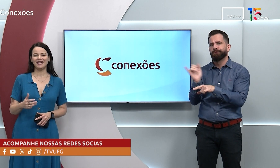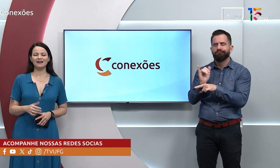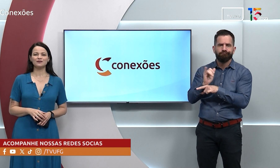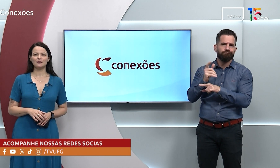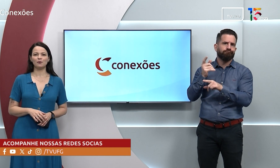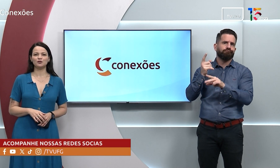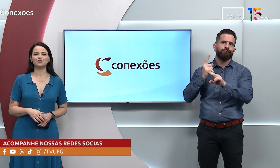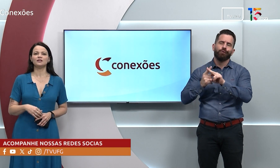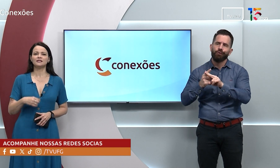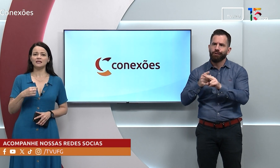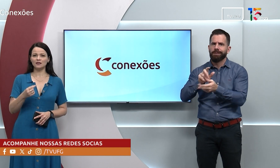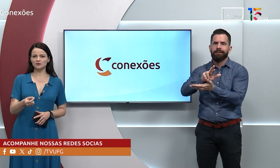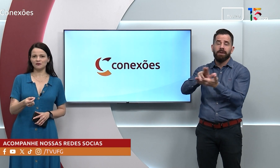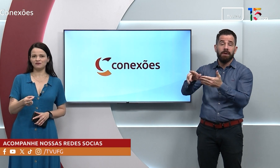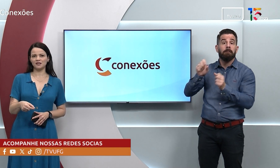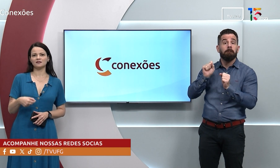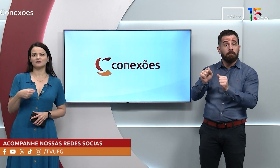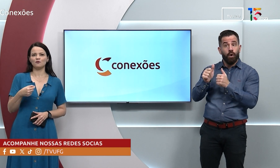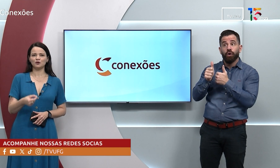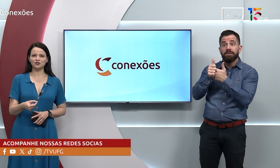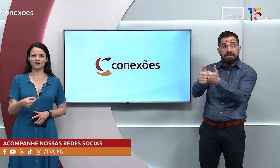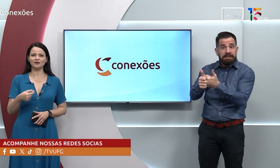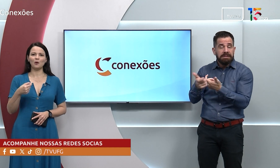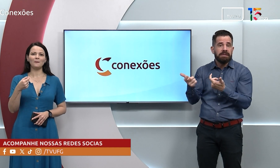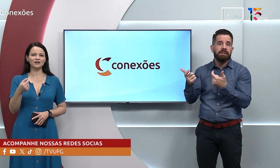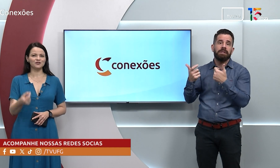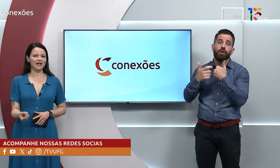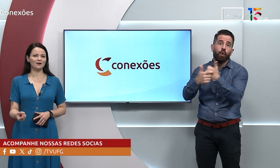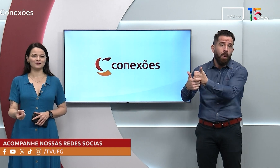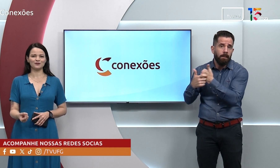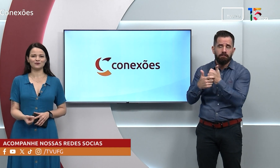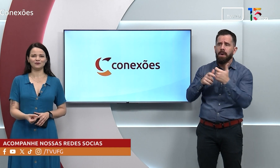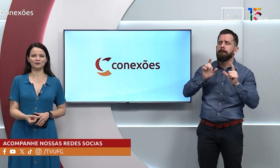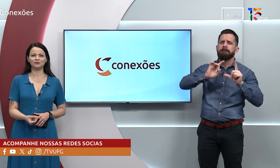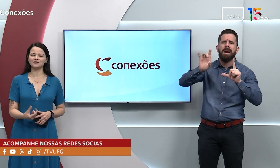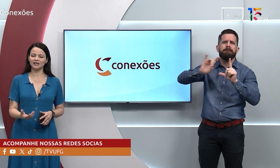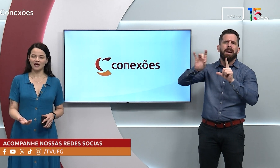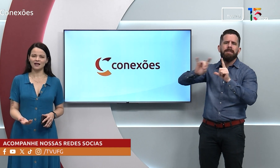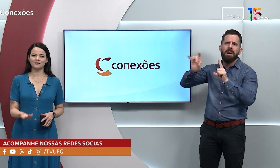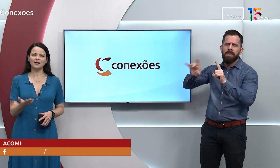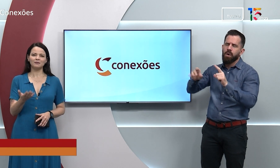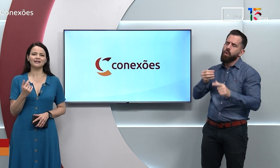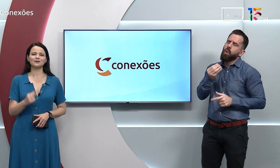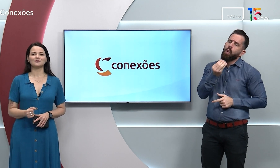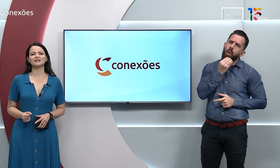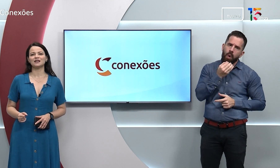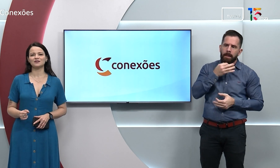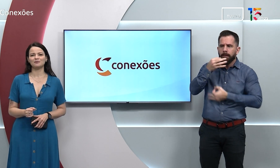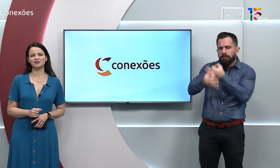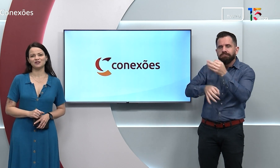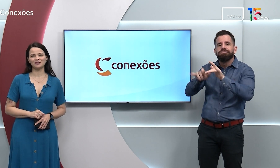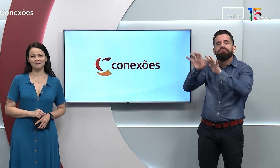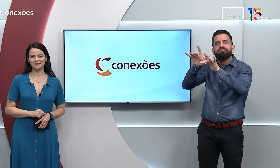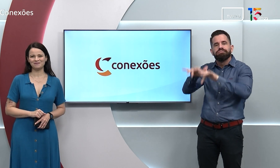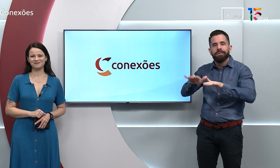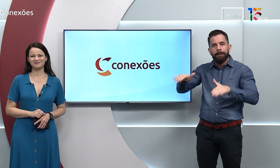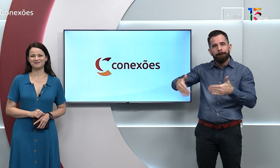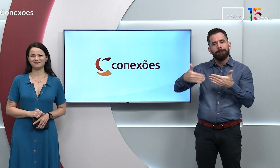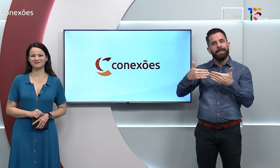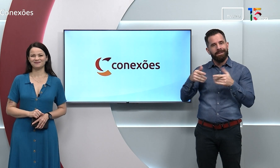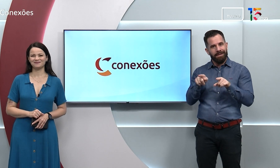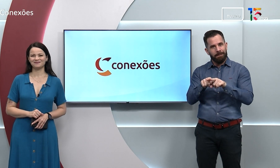X. Você pode seguir os perfis, curtir, compartilhar os nossos conteúdos e, claro, mandar suas mensagens para a gente também.